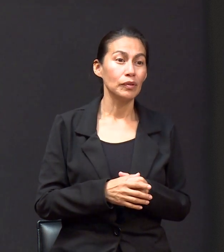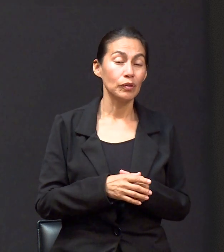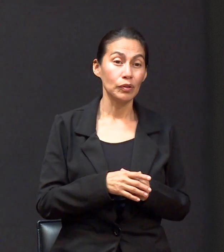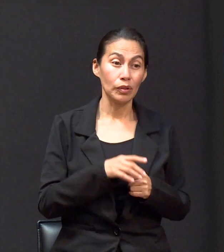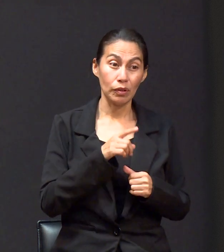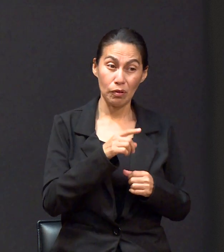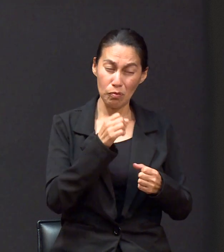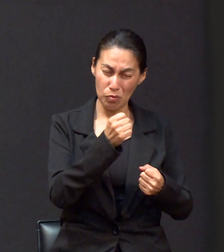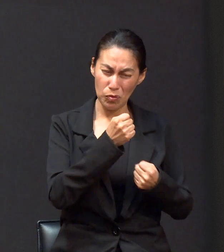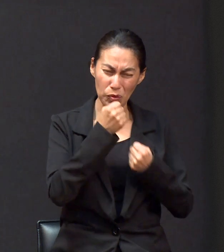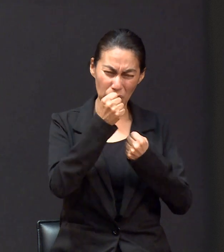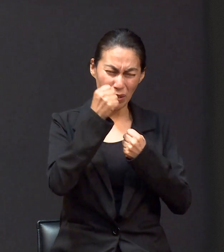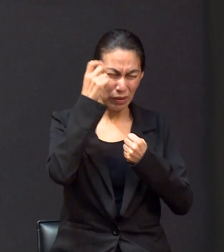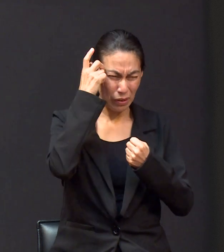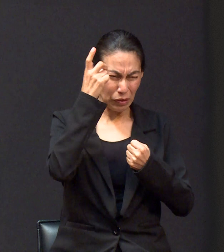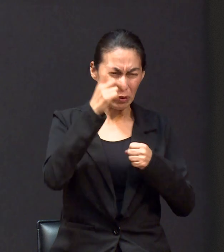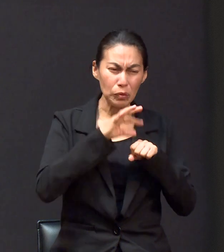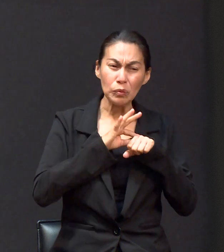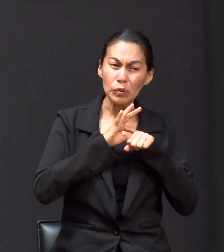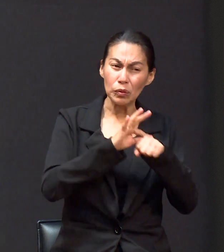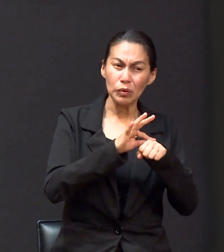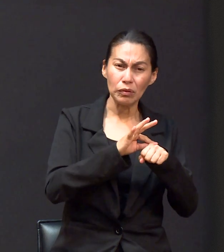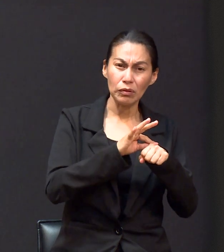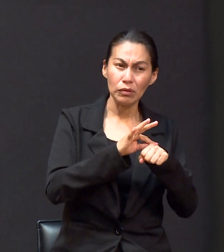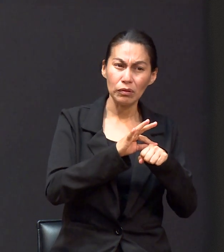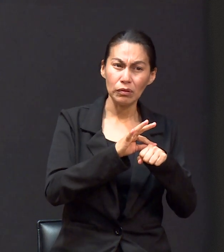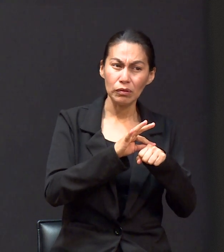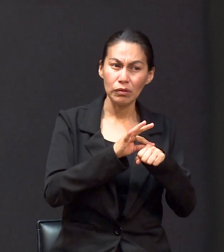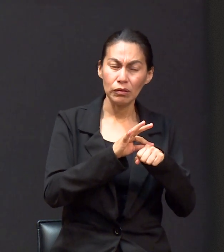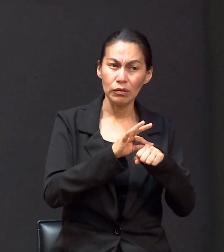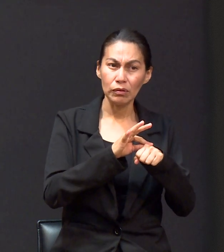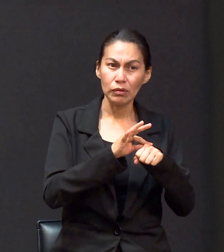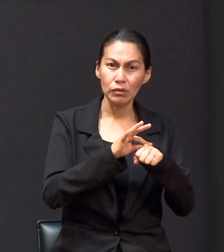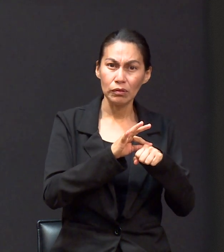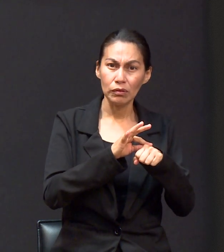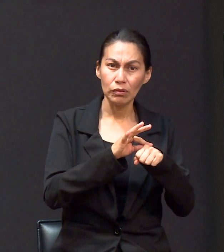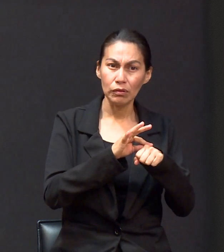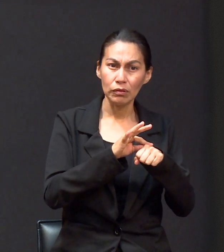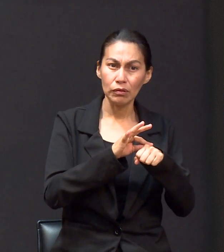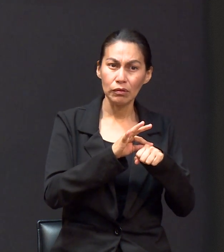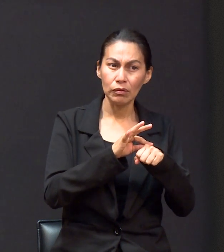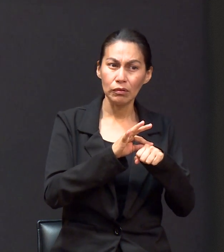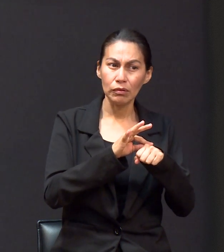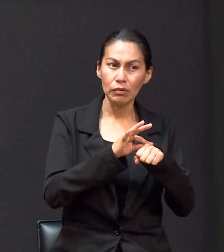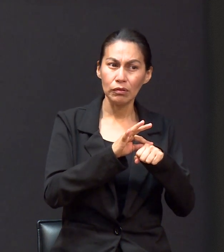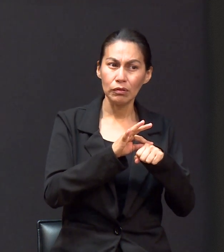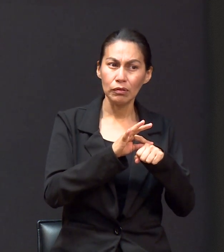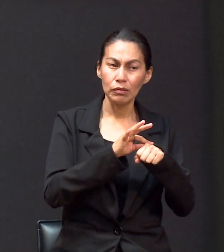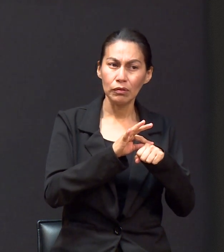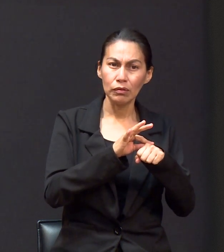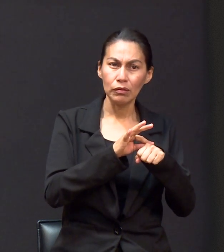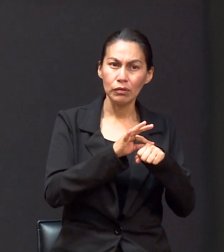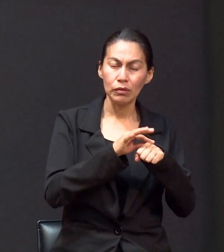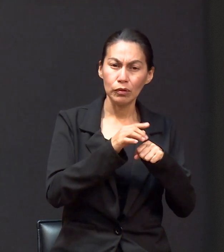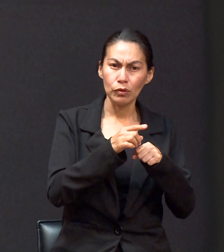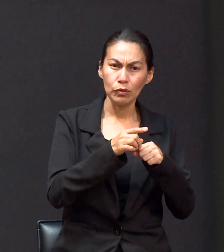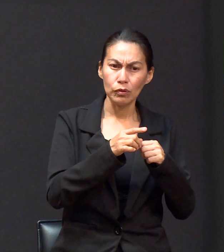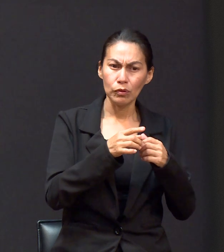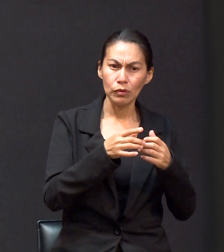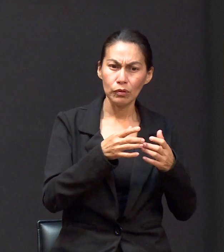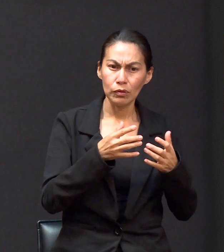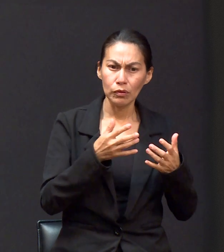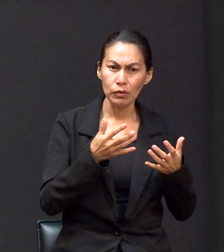realmente donde podemos ver el poder de Dios en medio de la crisis que